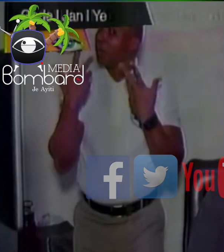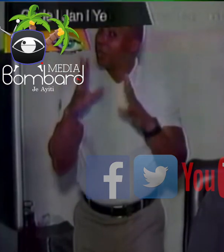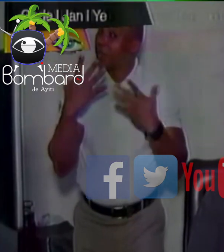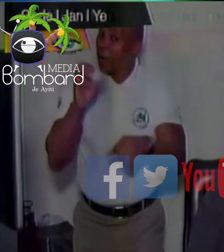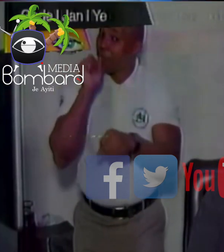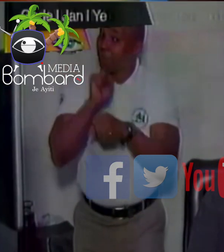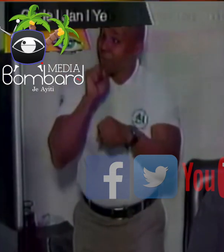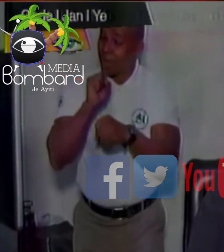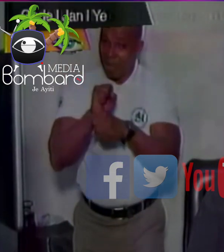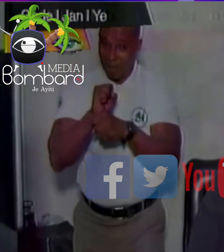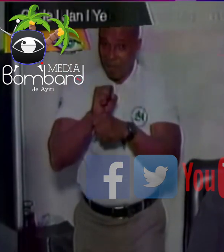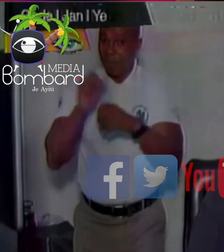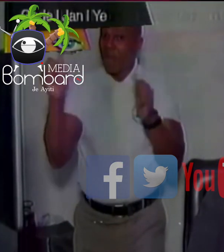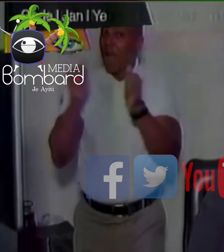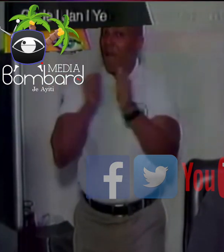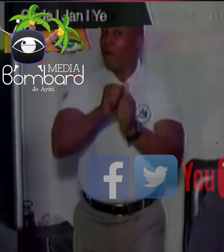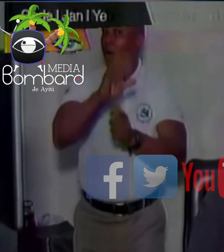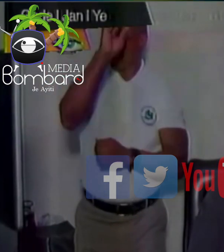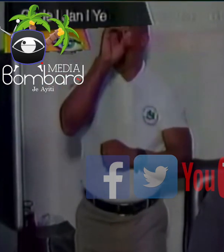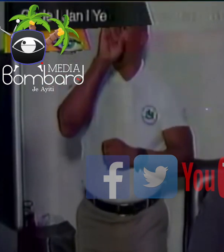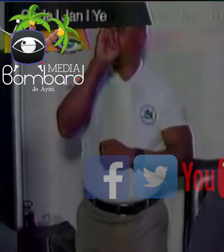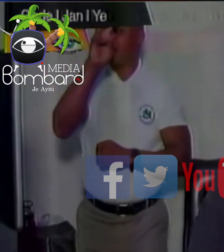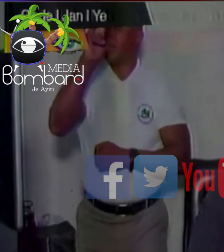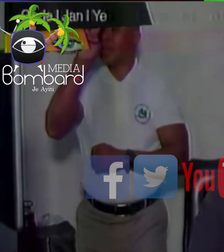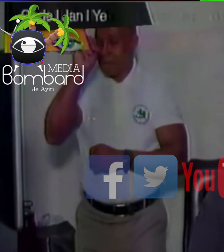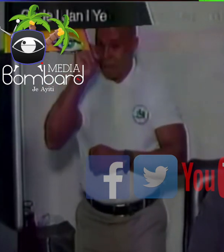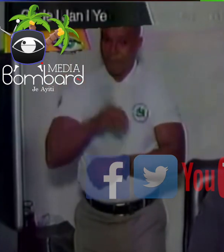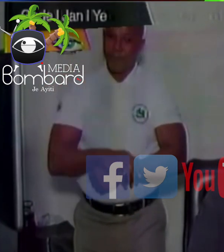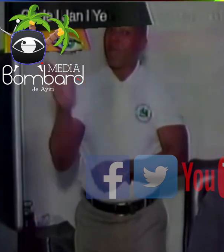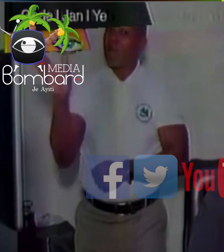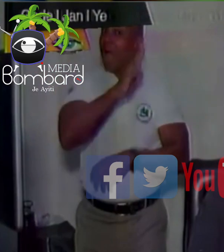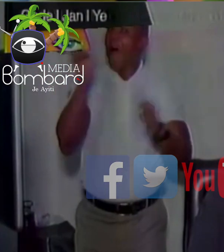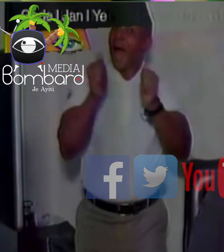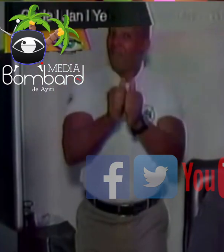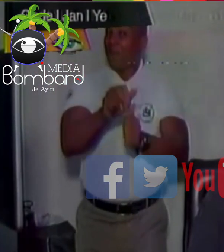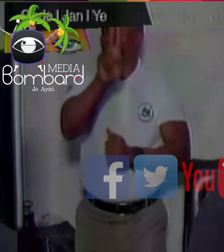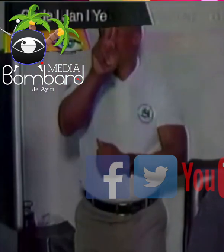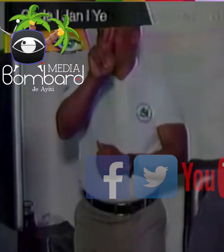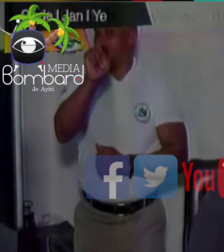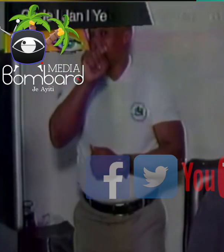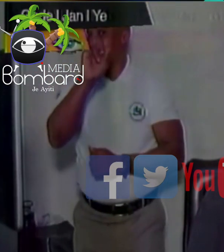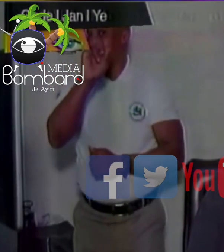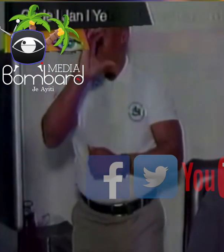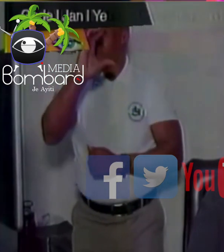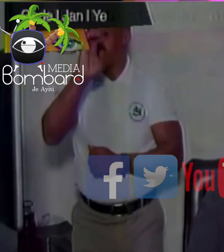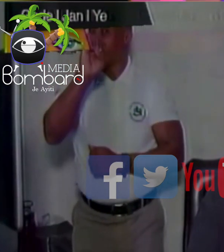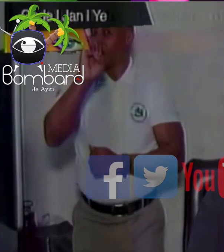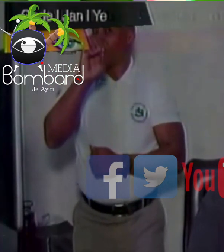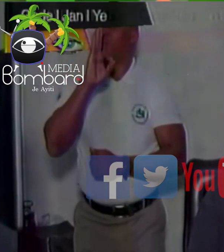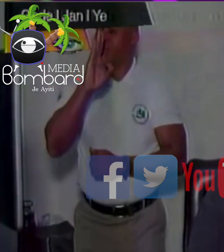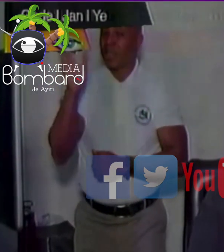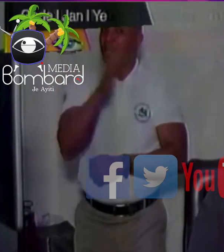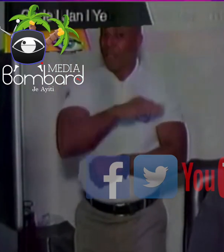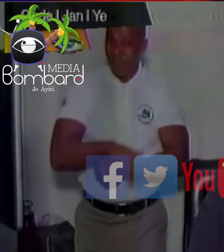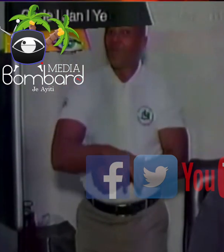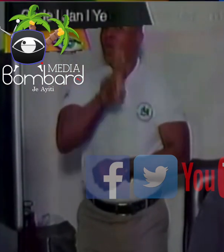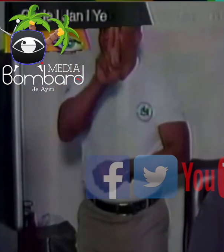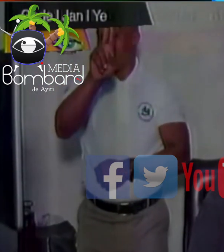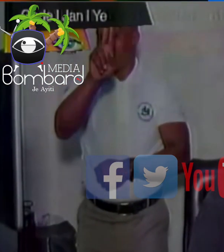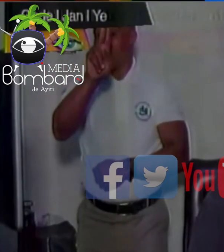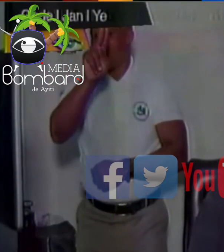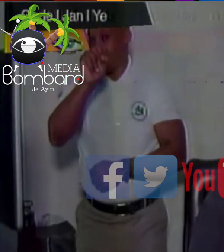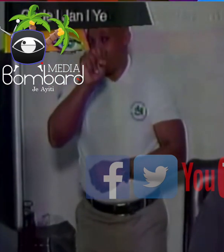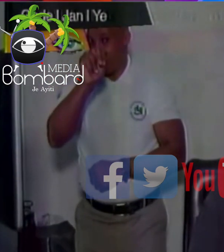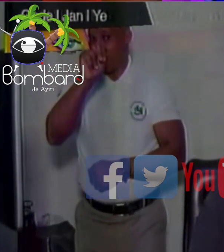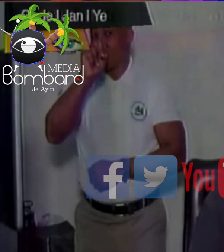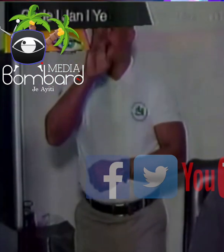travail avec OIM et UNICEF, UNFPA, qui t'a fait suivi pour te permettre que